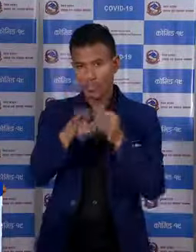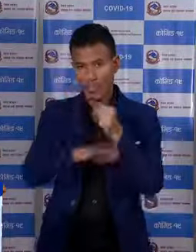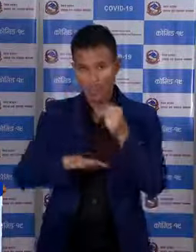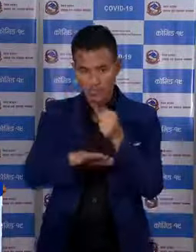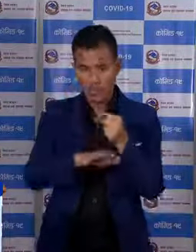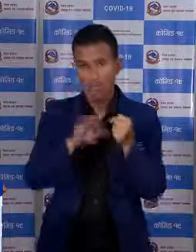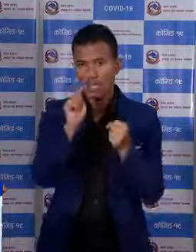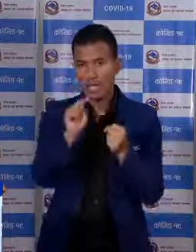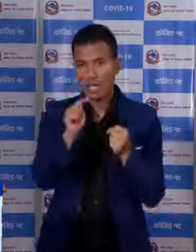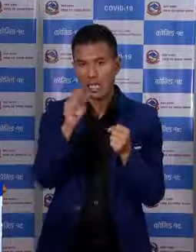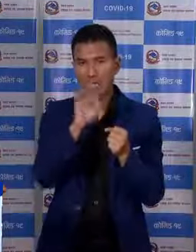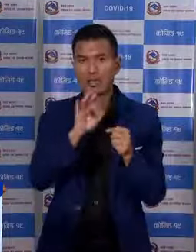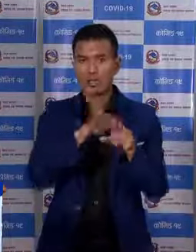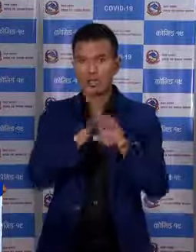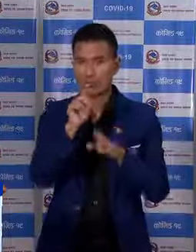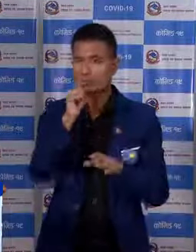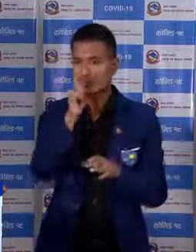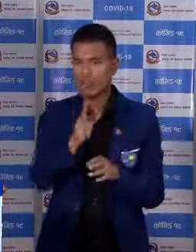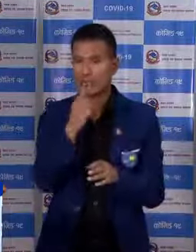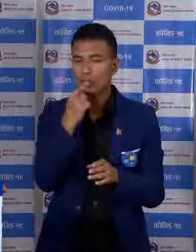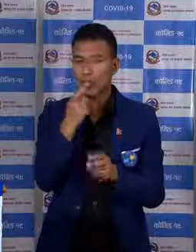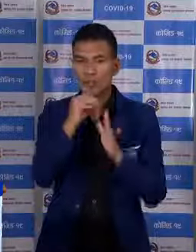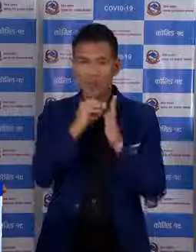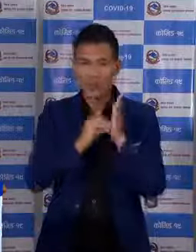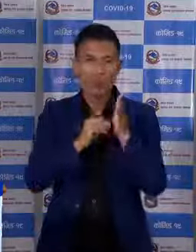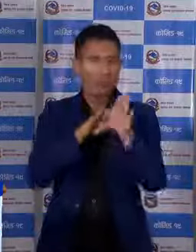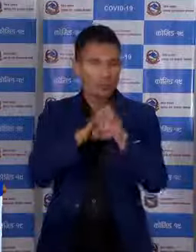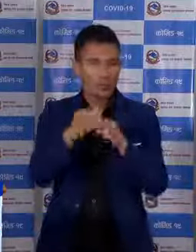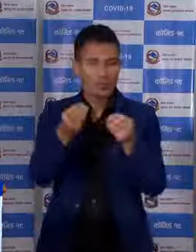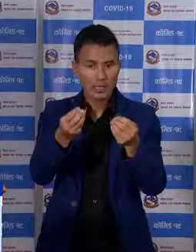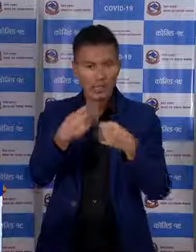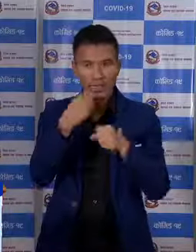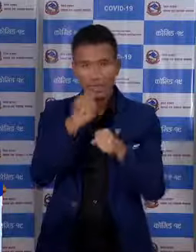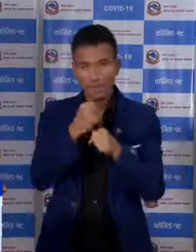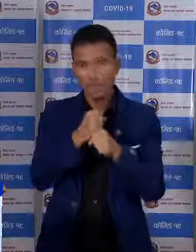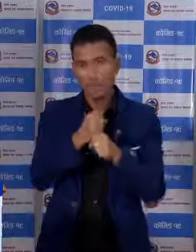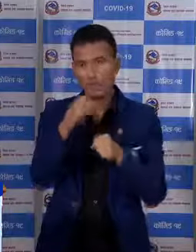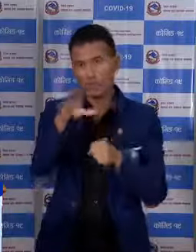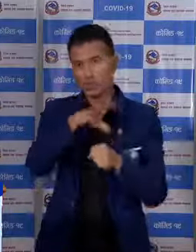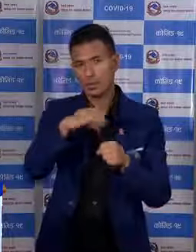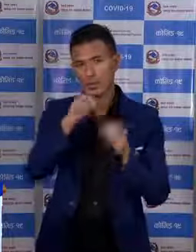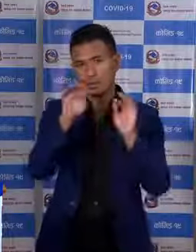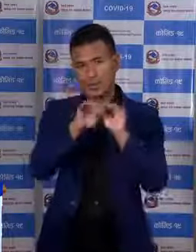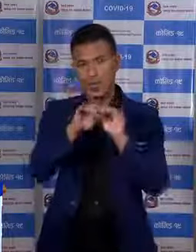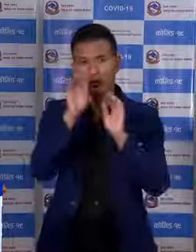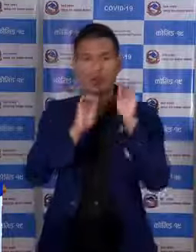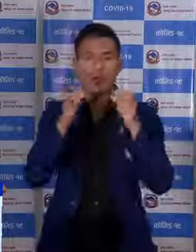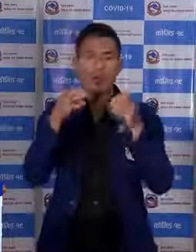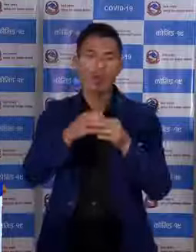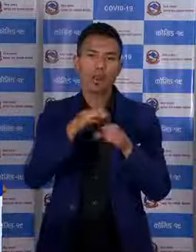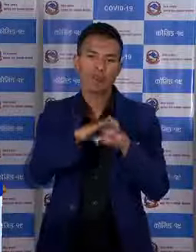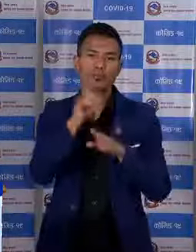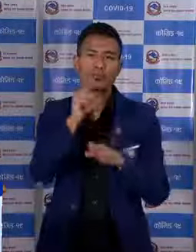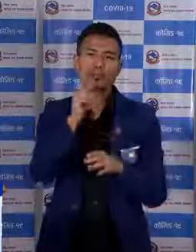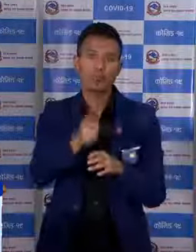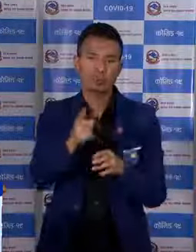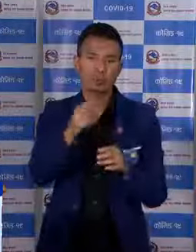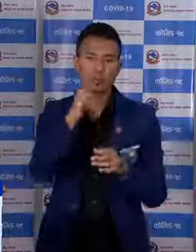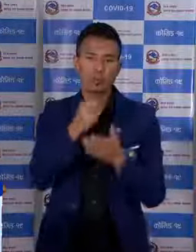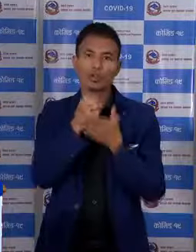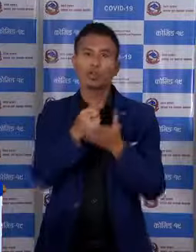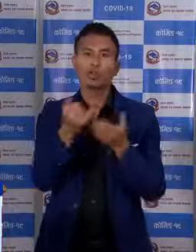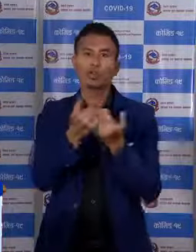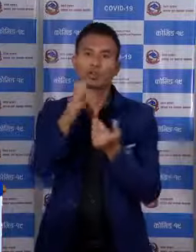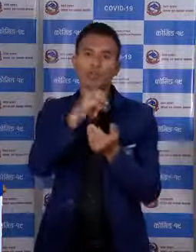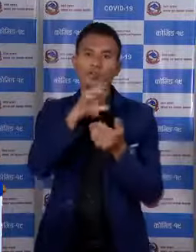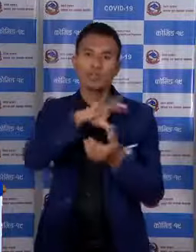का निकाय हरूको हो वने बिवरन हरू दिने काम हामी सम्मधित सरोकारवाला हरूको हो रो सगाउने